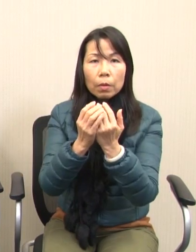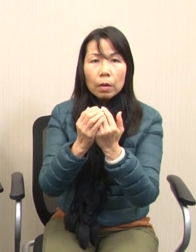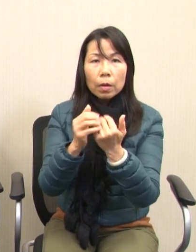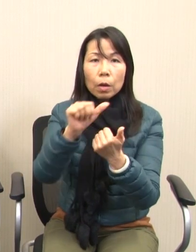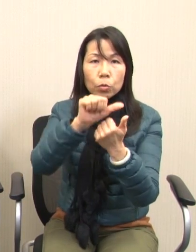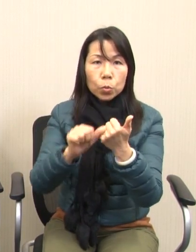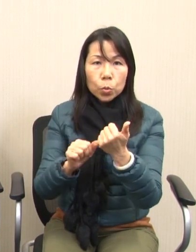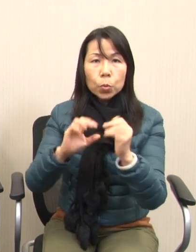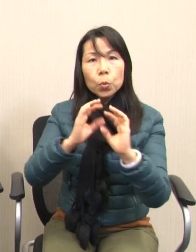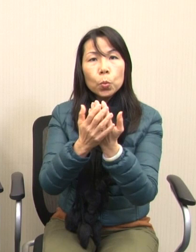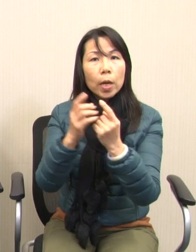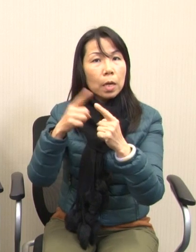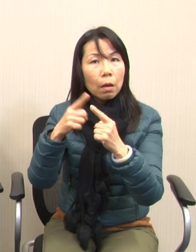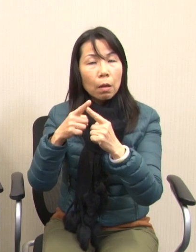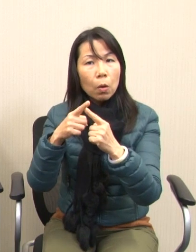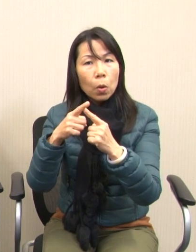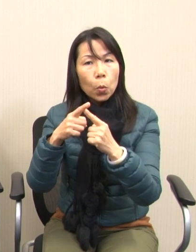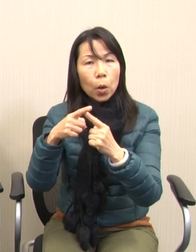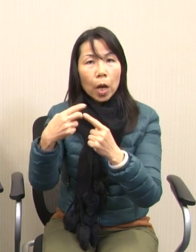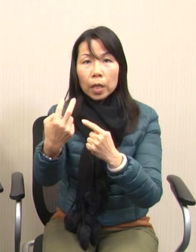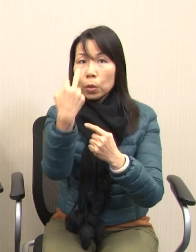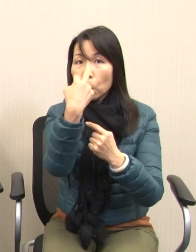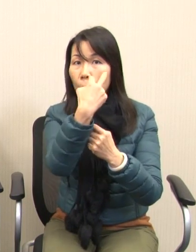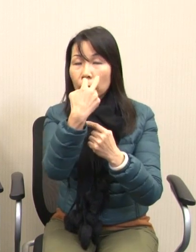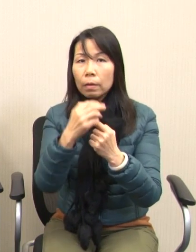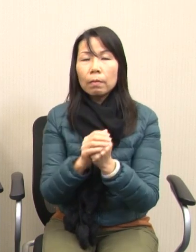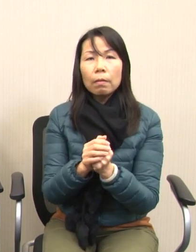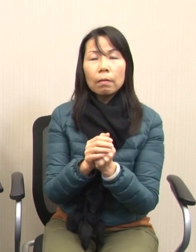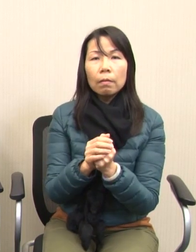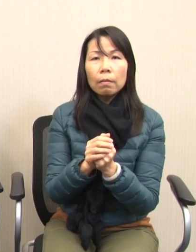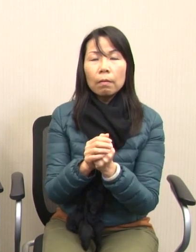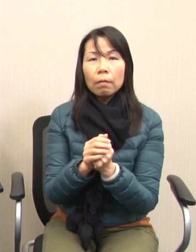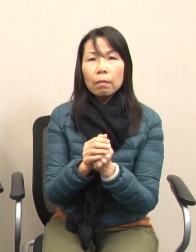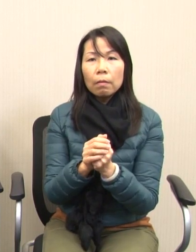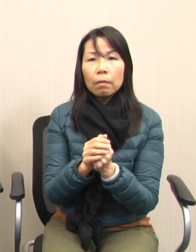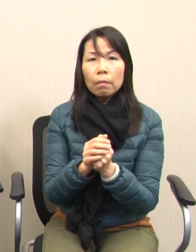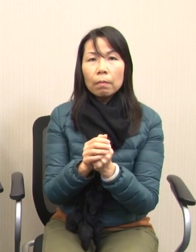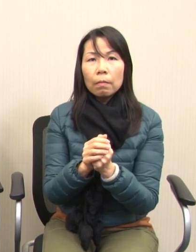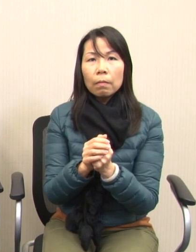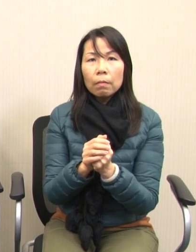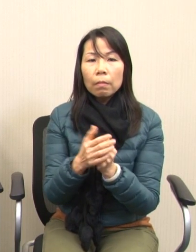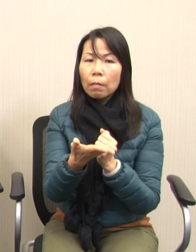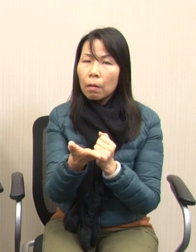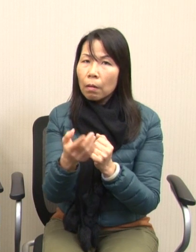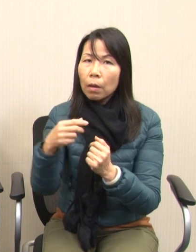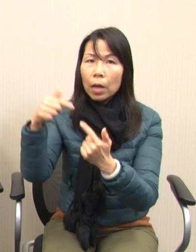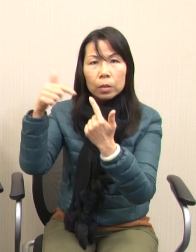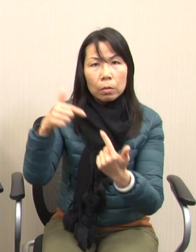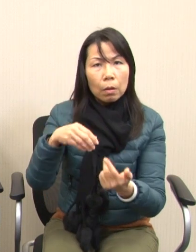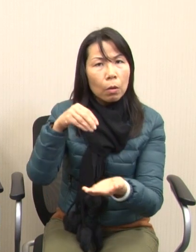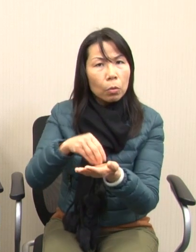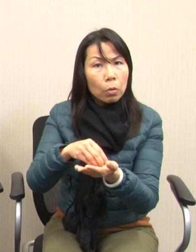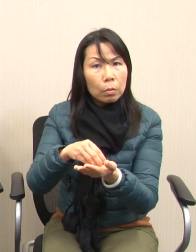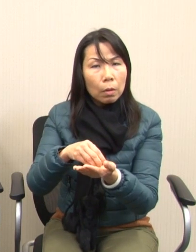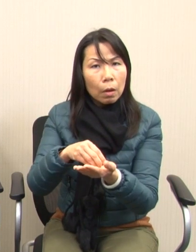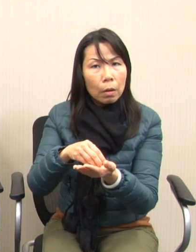係啊，嘅選委會不會看到這個節目？ 而家， 但係我諗個關鍵嘢就係話，你跟住落嚟嘅決定，唔單止